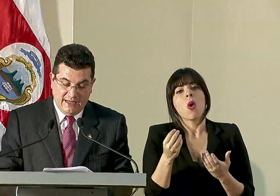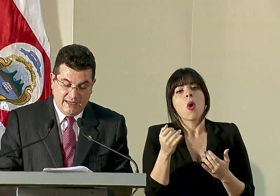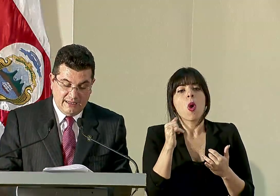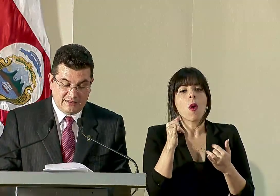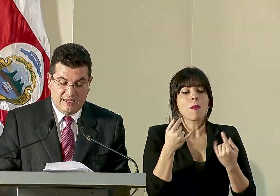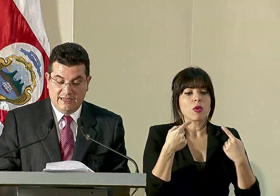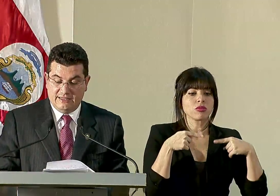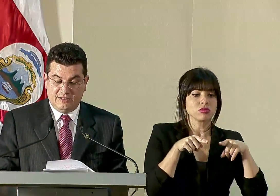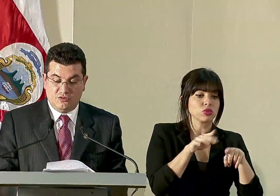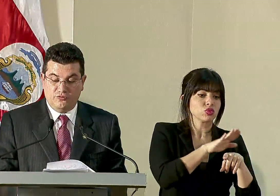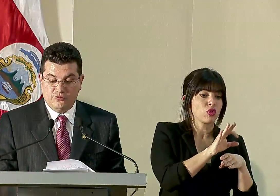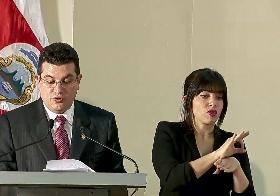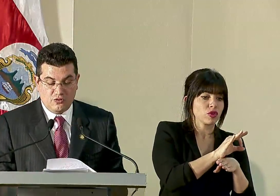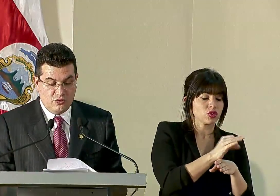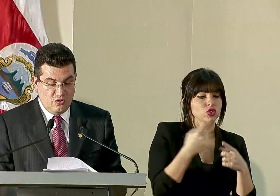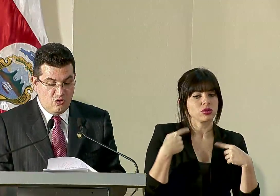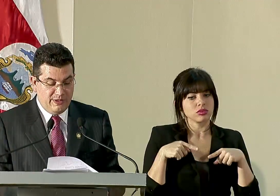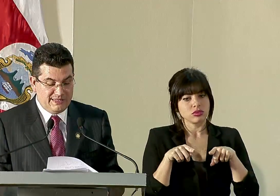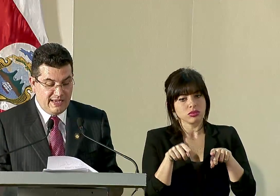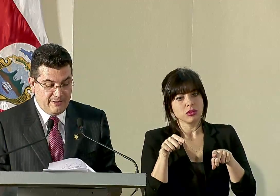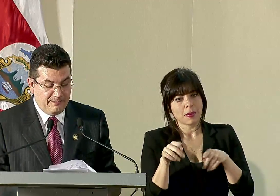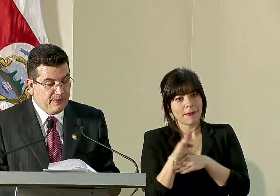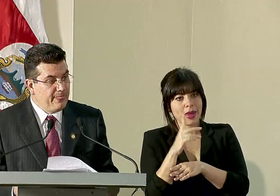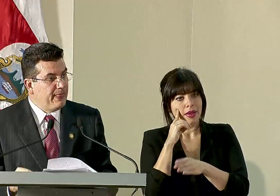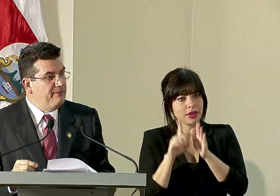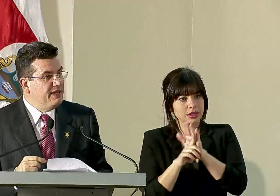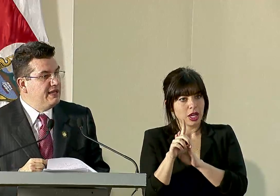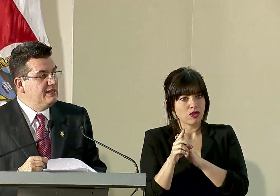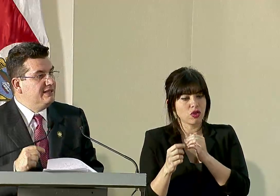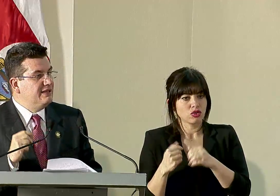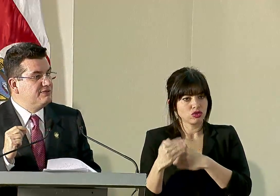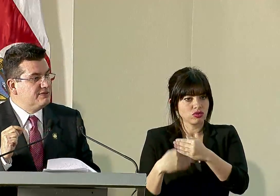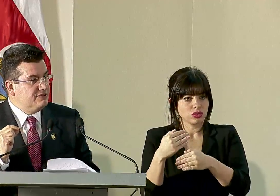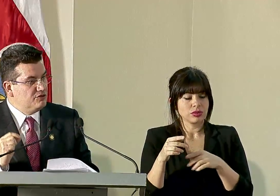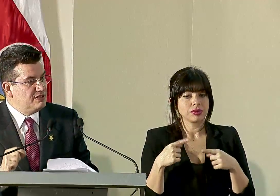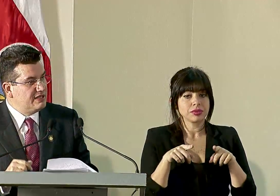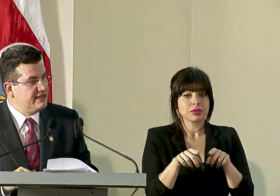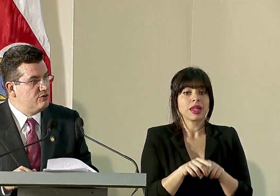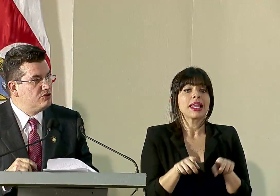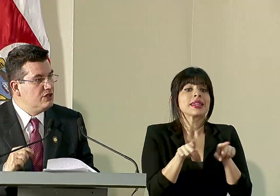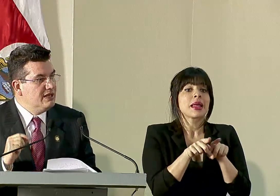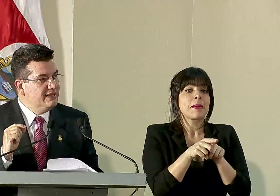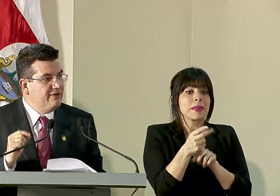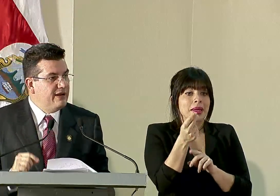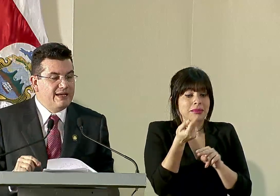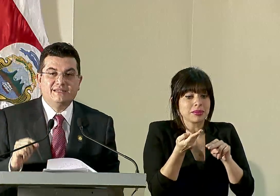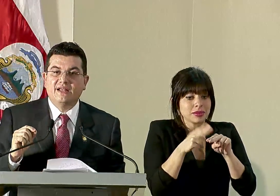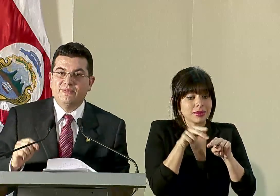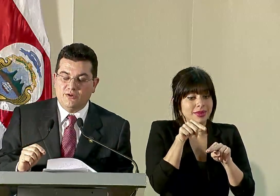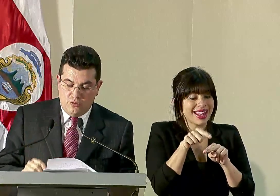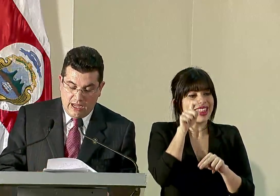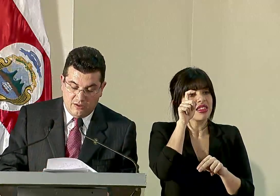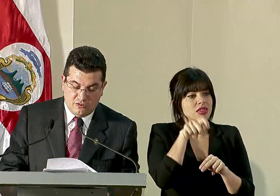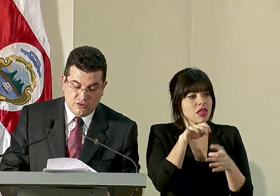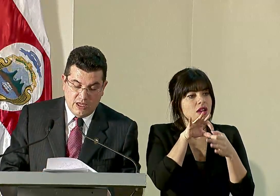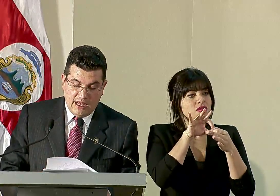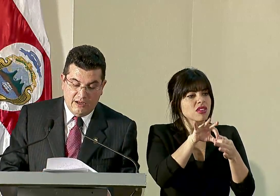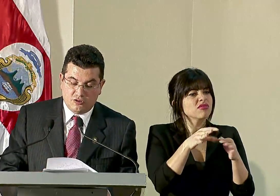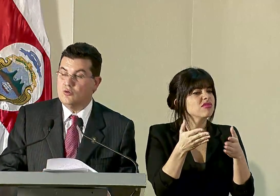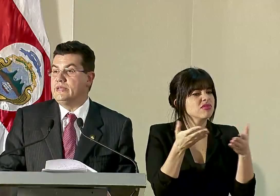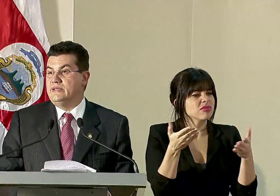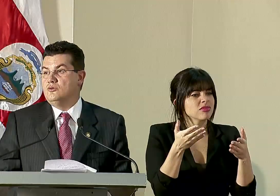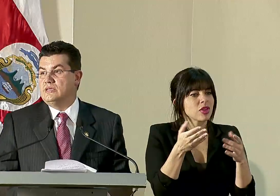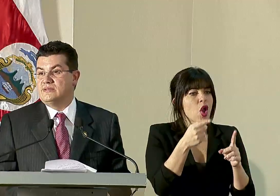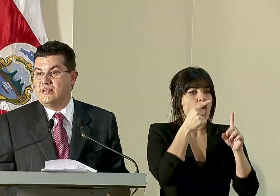paralela al ejercicio de su función comercial. También los incentivos deberán estar vinculados